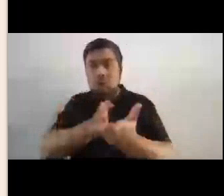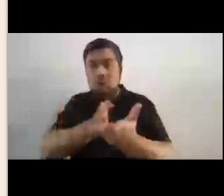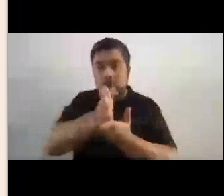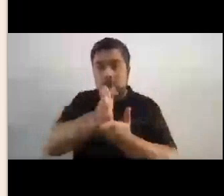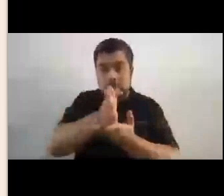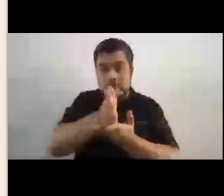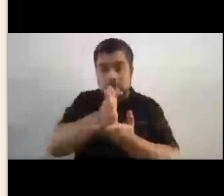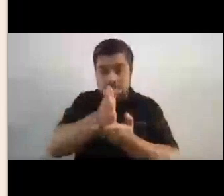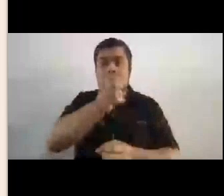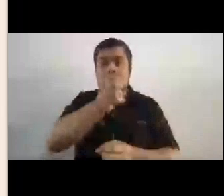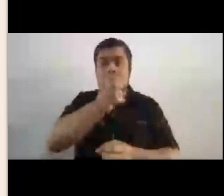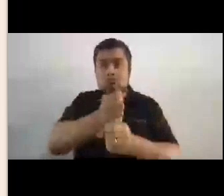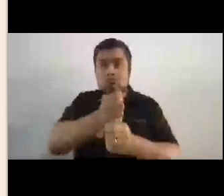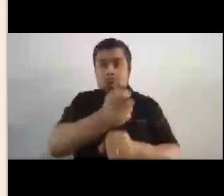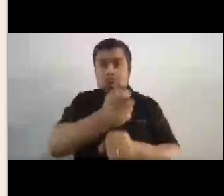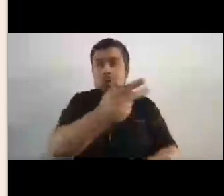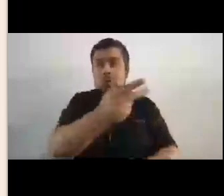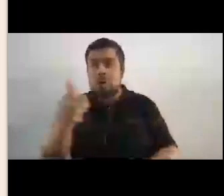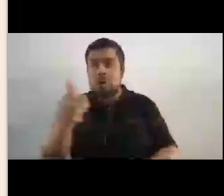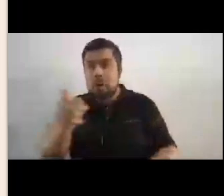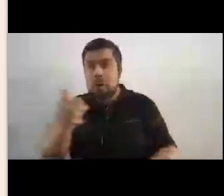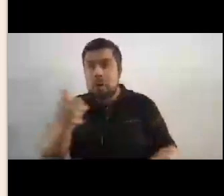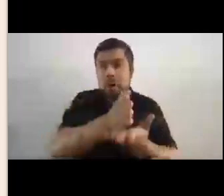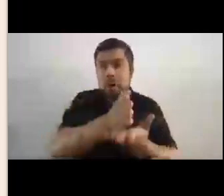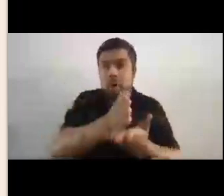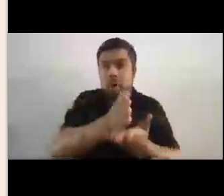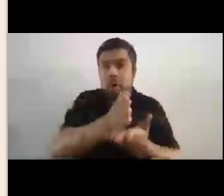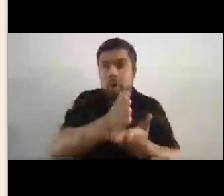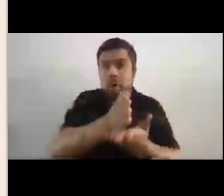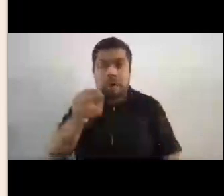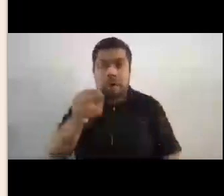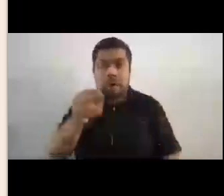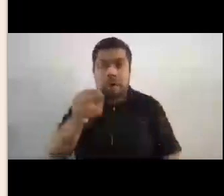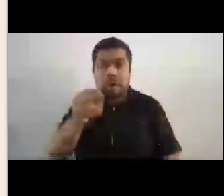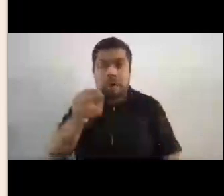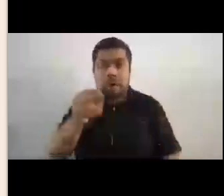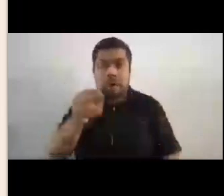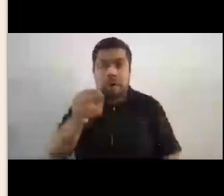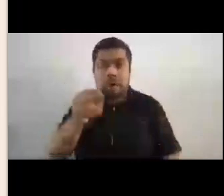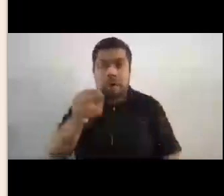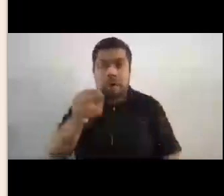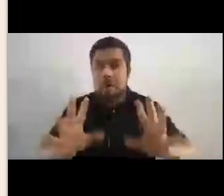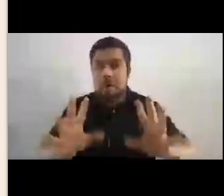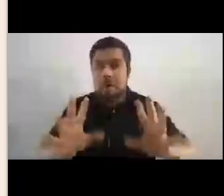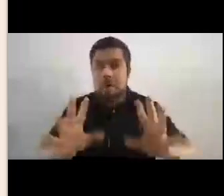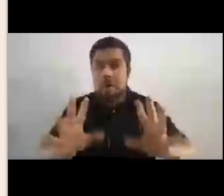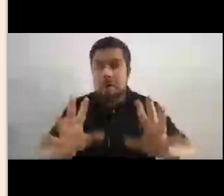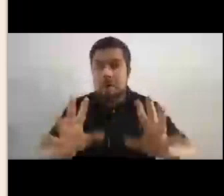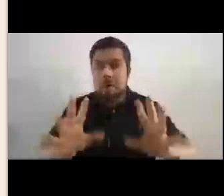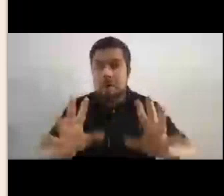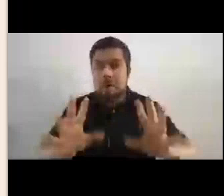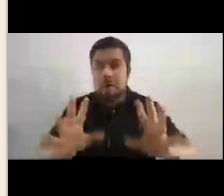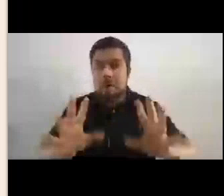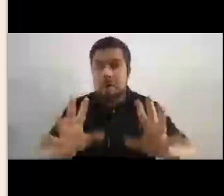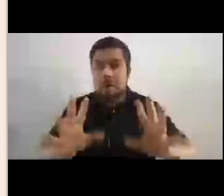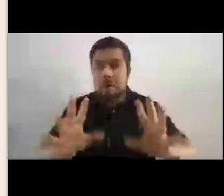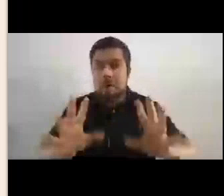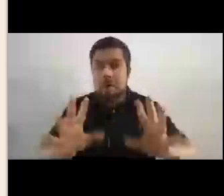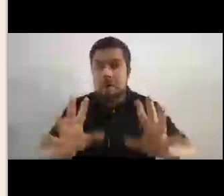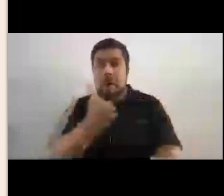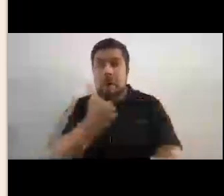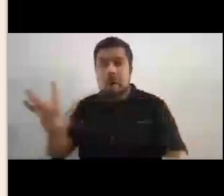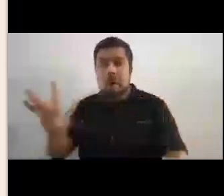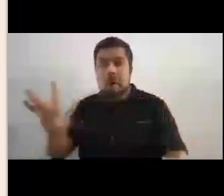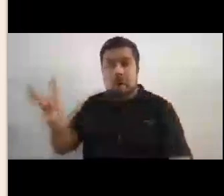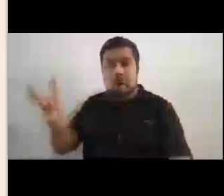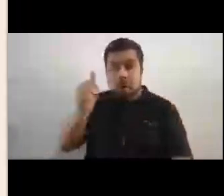formación en el área de la pedagogía. ¿Sí? Ellos habían sido seleccionados por directores, directoras de escuela para trabajar con